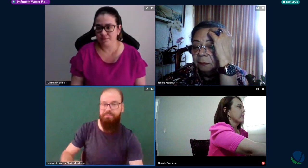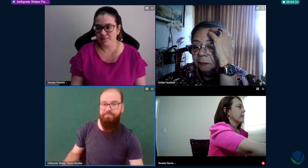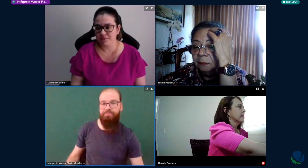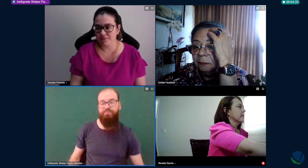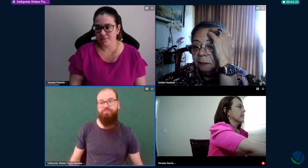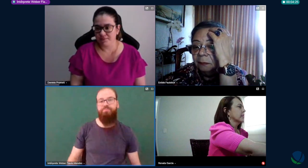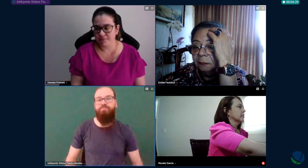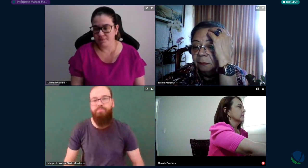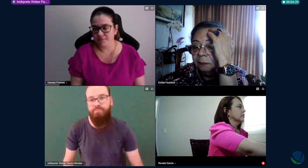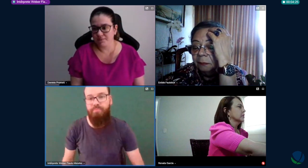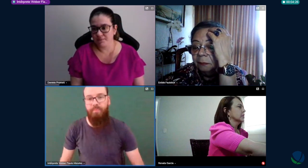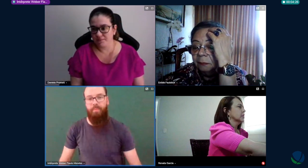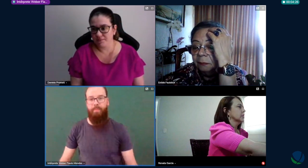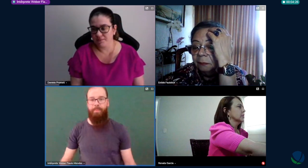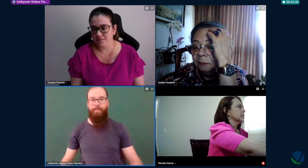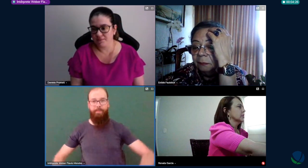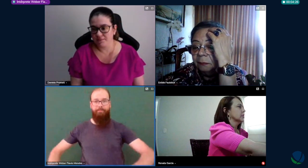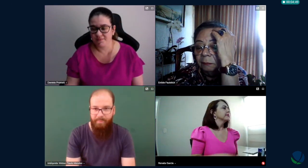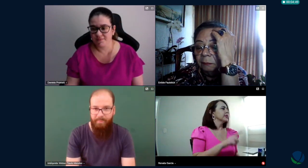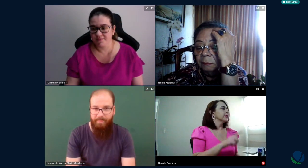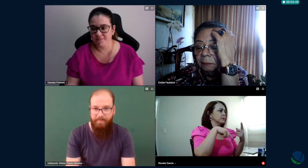isso.